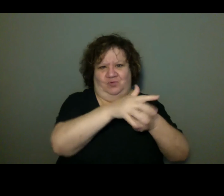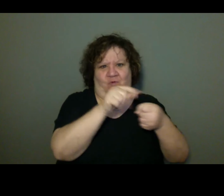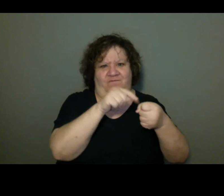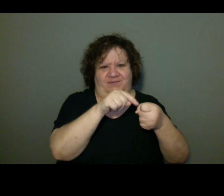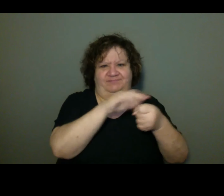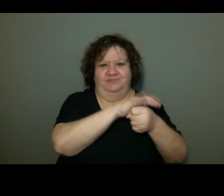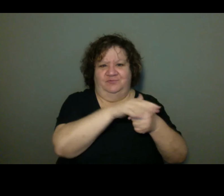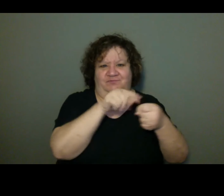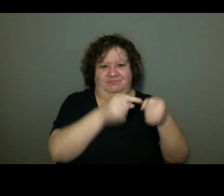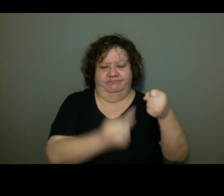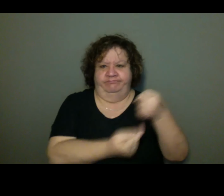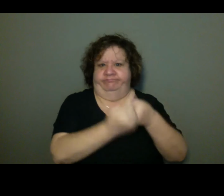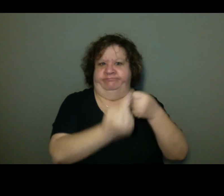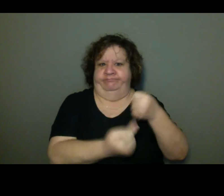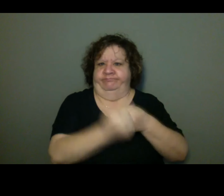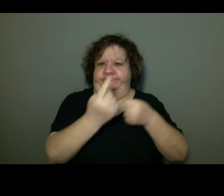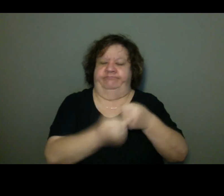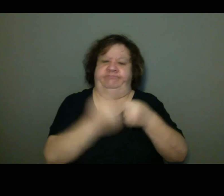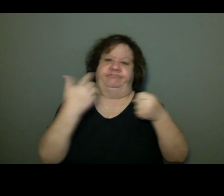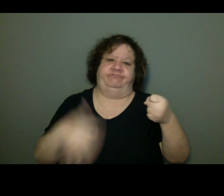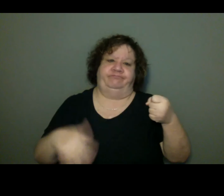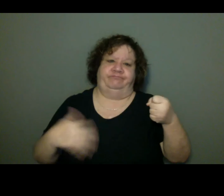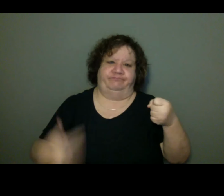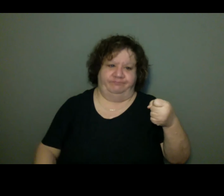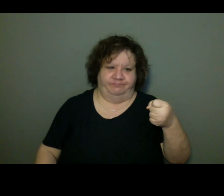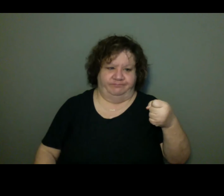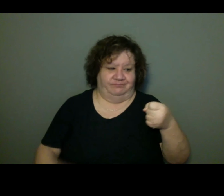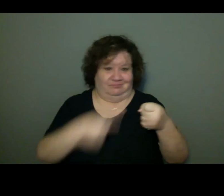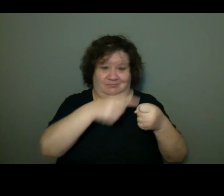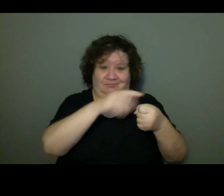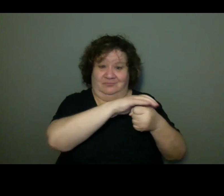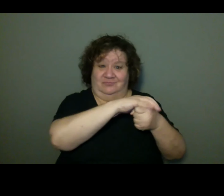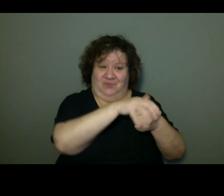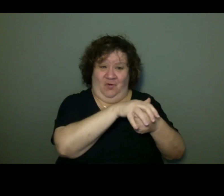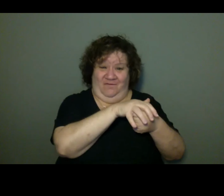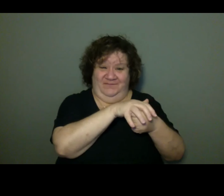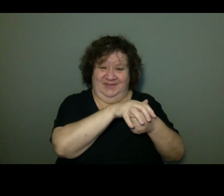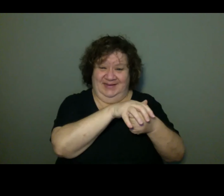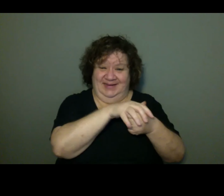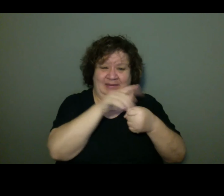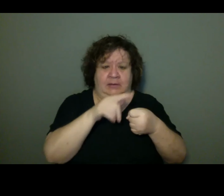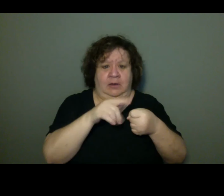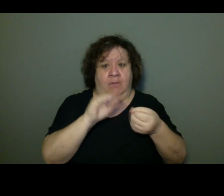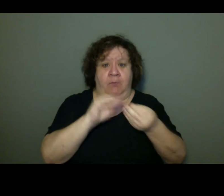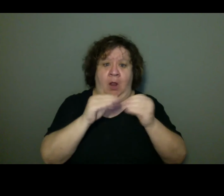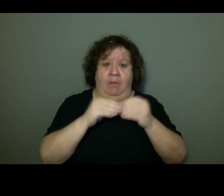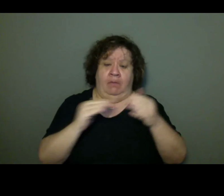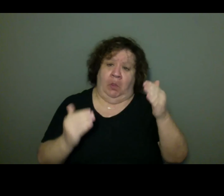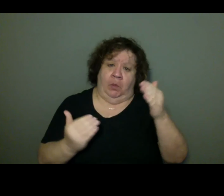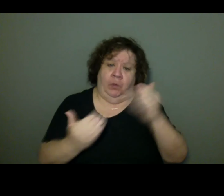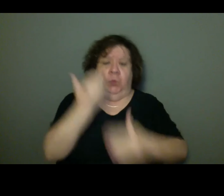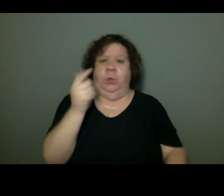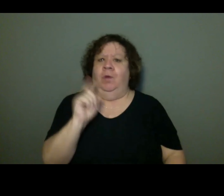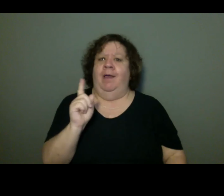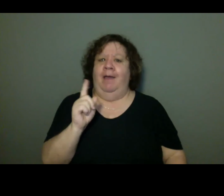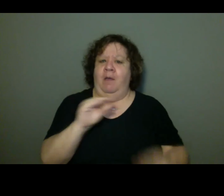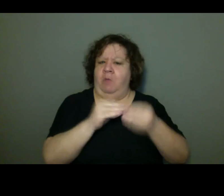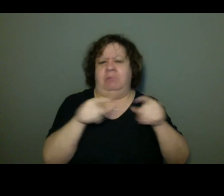problemas que ha conllevado la COVID-19 ha puesto de relieve las